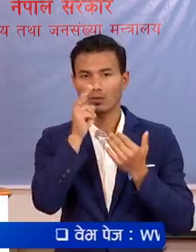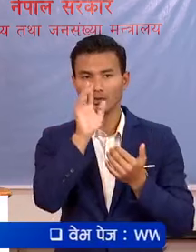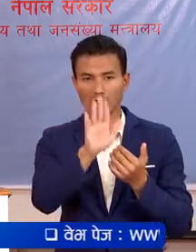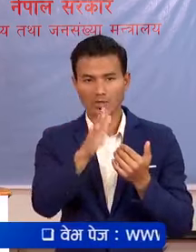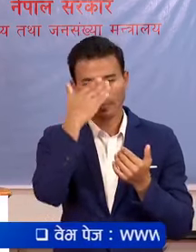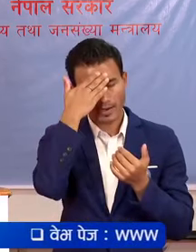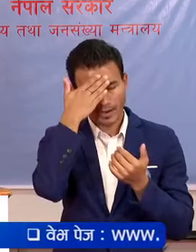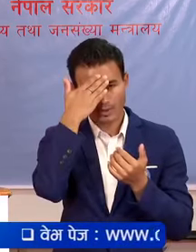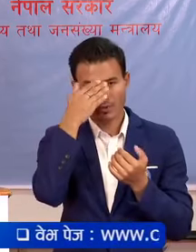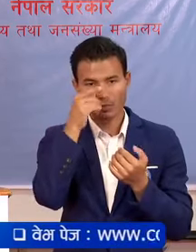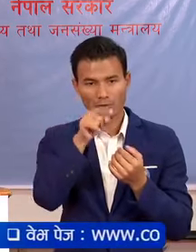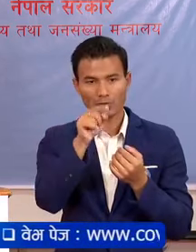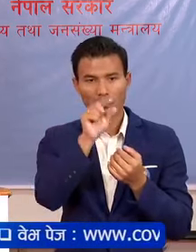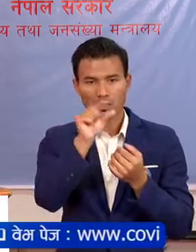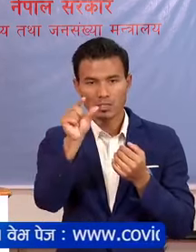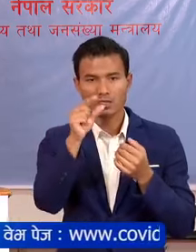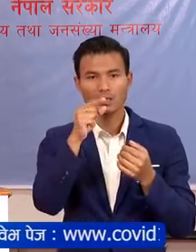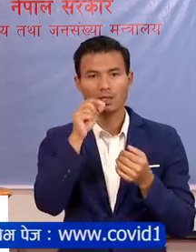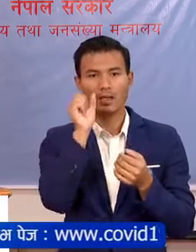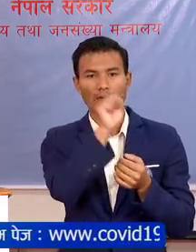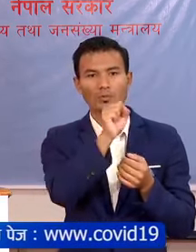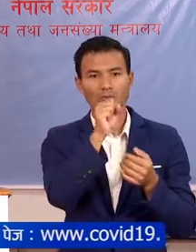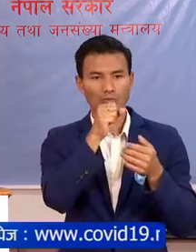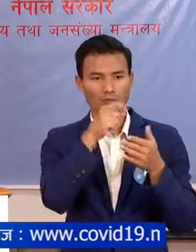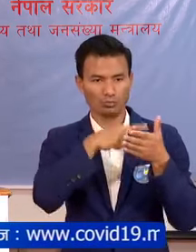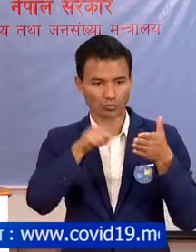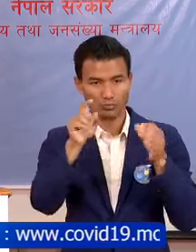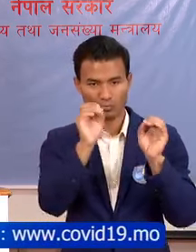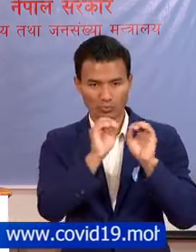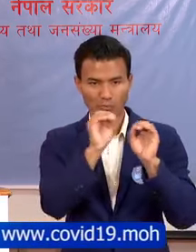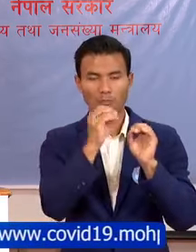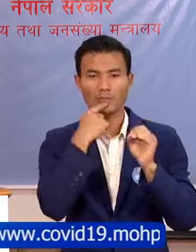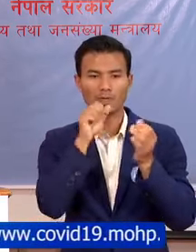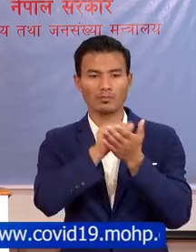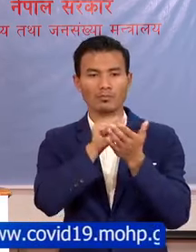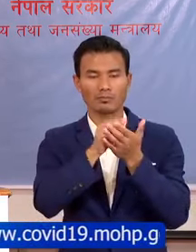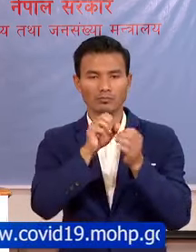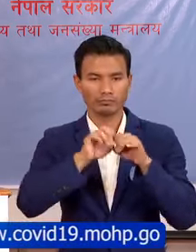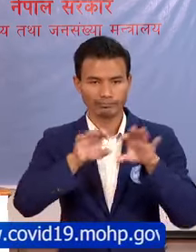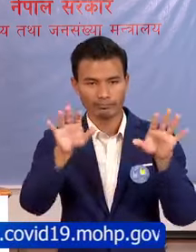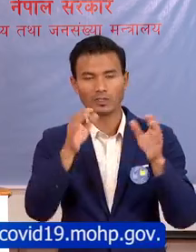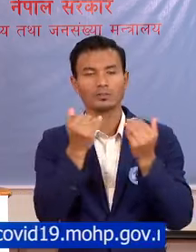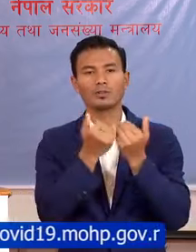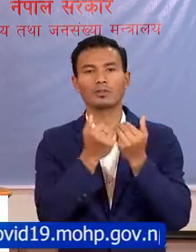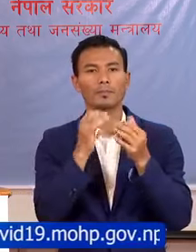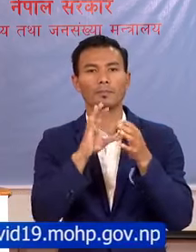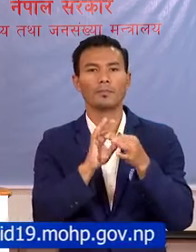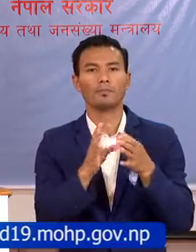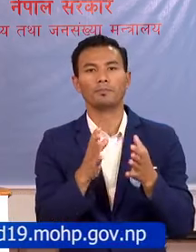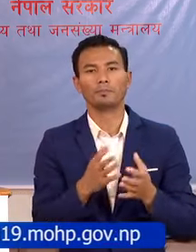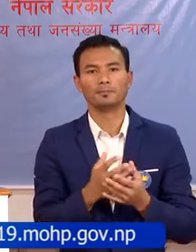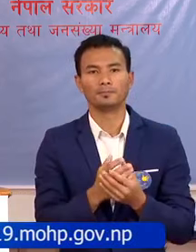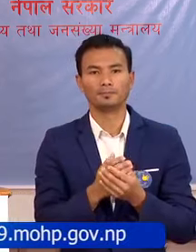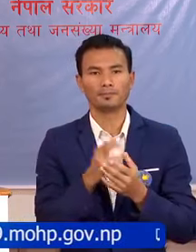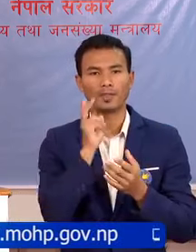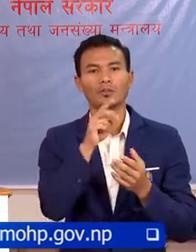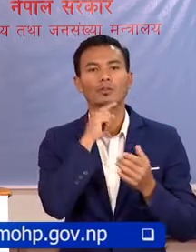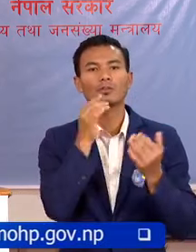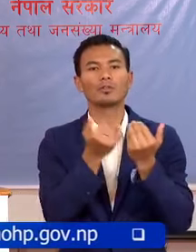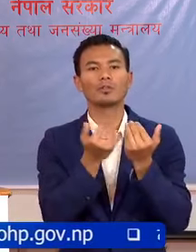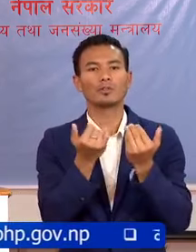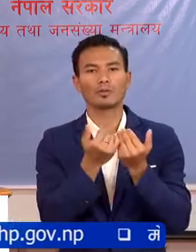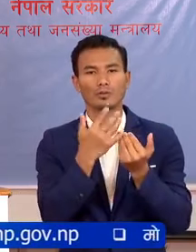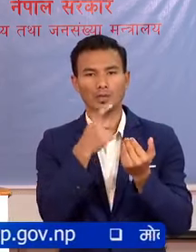चाओ बिर्यामीको एस संबंदिको विवरन निजको अनुमती बगेर प्रकाशन प्रसारन गर्न नपाईने भहे को नाले इसो नगर